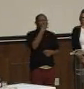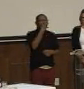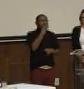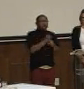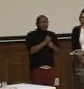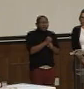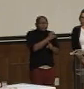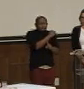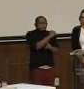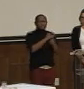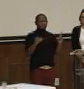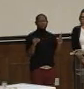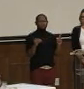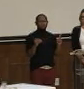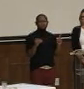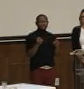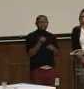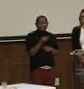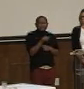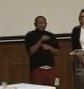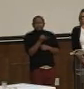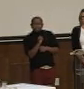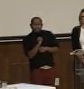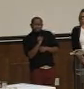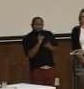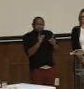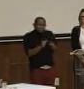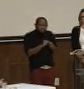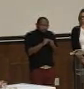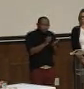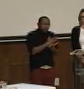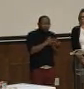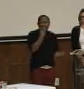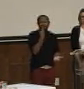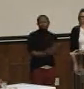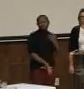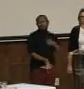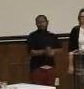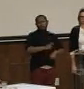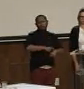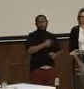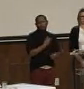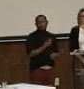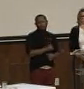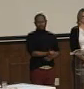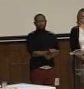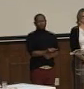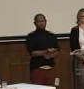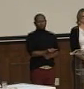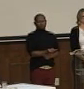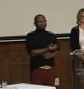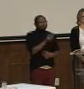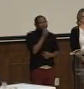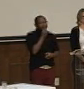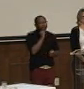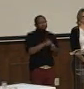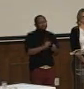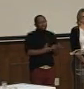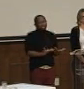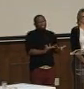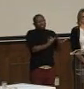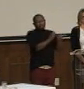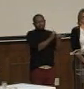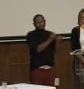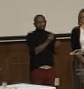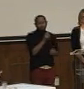e, se tinha alguma coisa para fazer, perdeu a oportunidade, não fez, deveria ter feito. Né? Então, nós